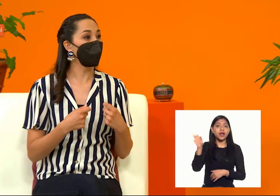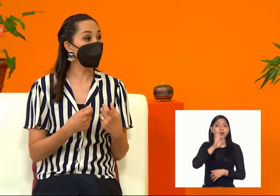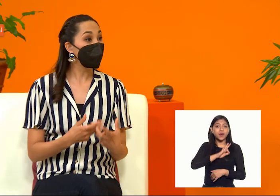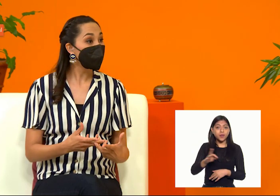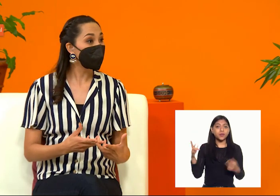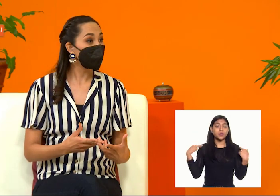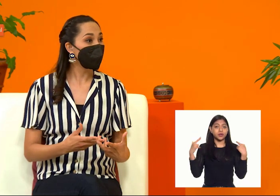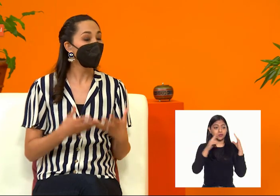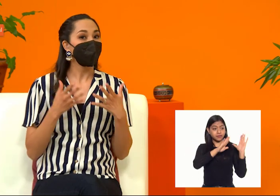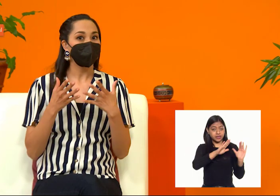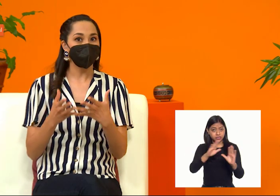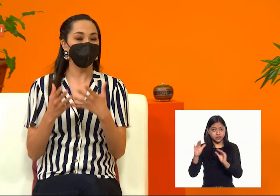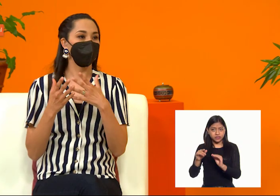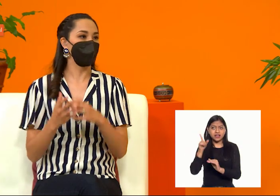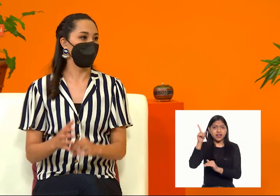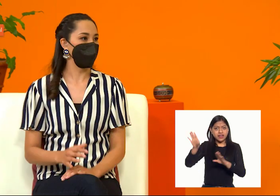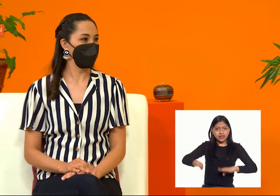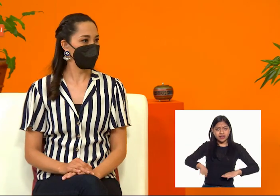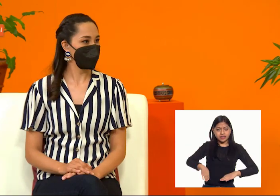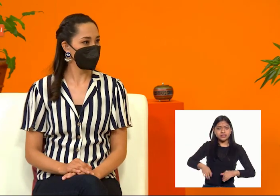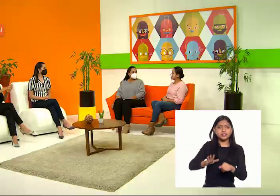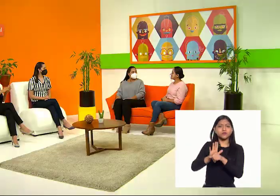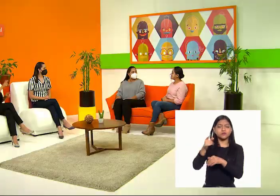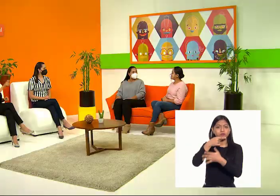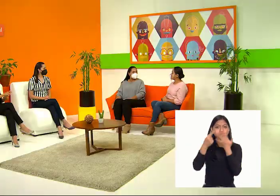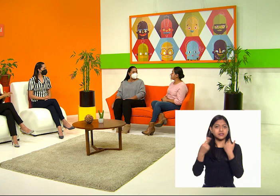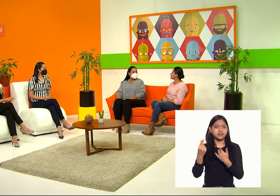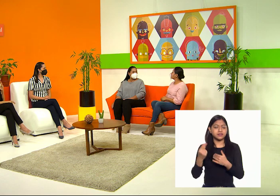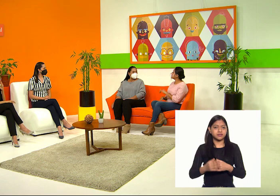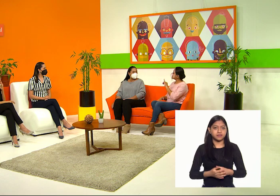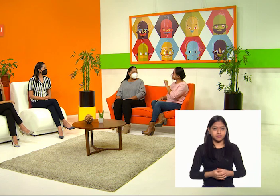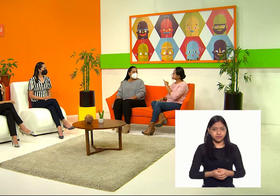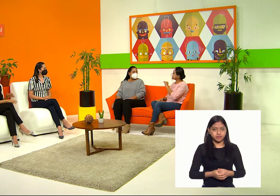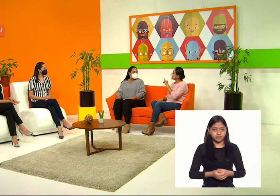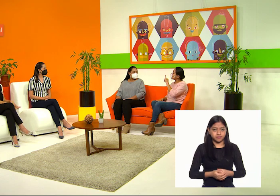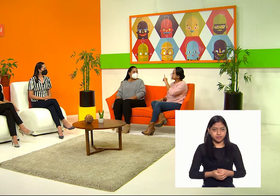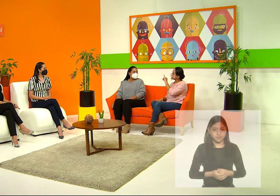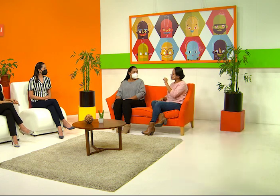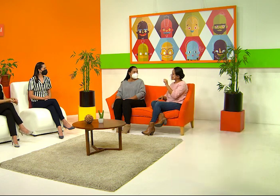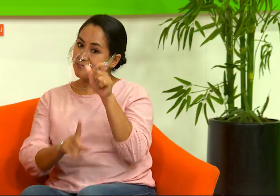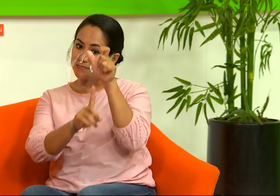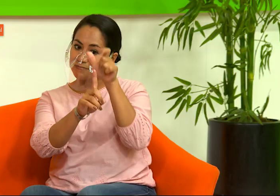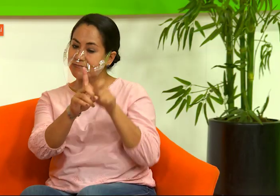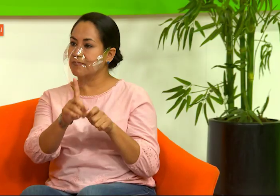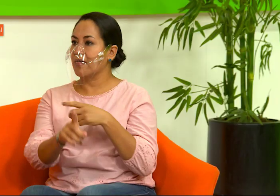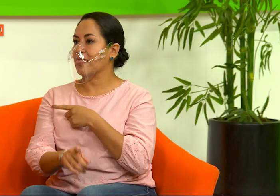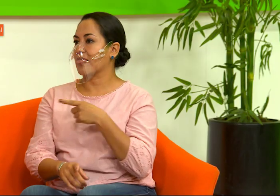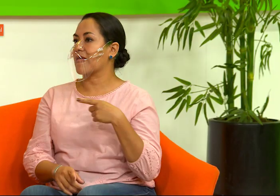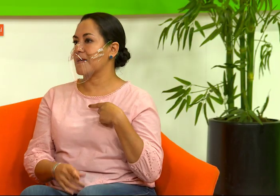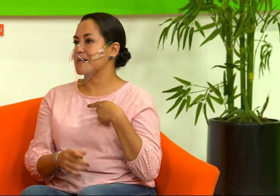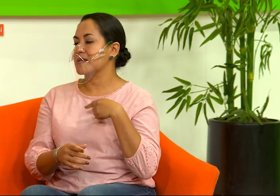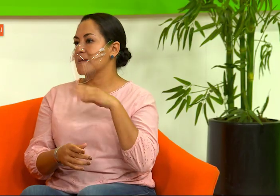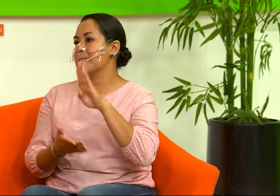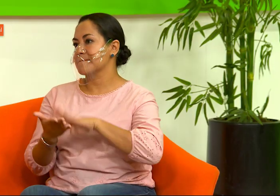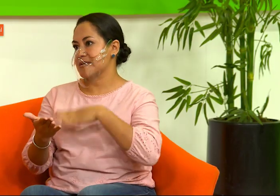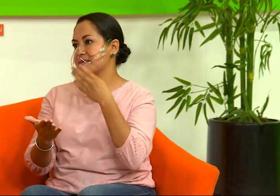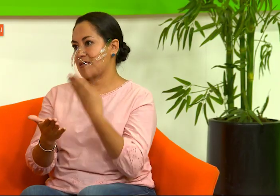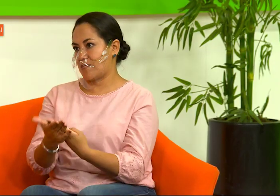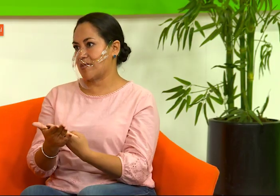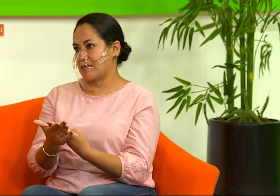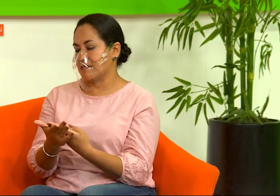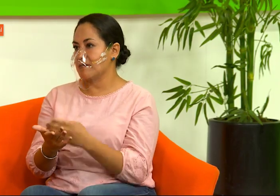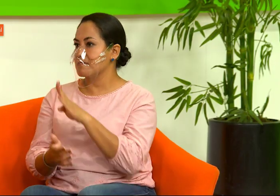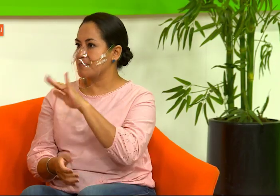modelo lingüístico y cultural? El perfil